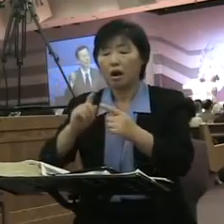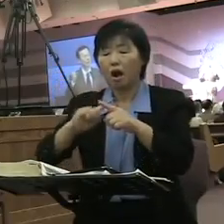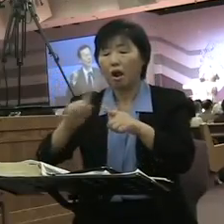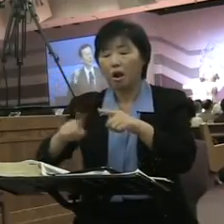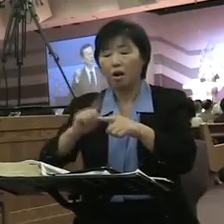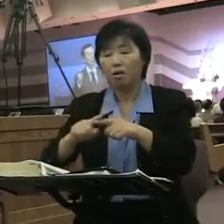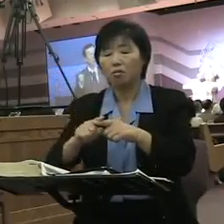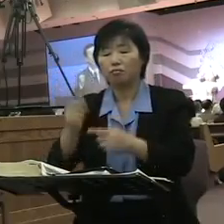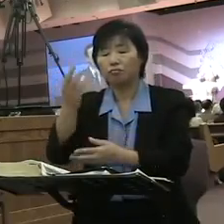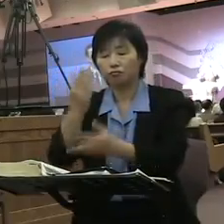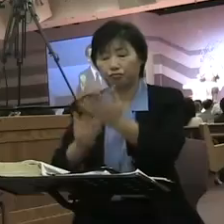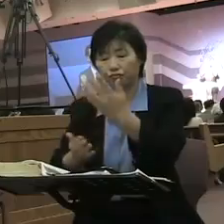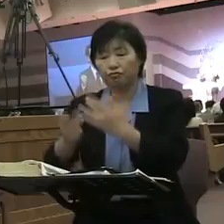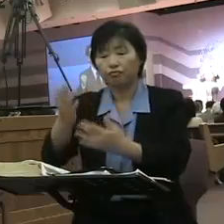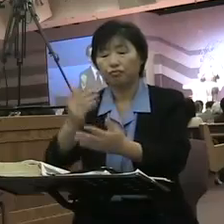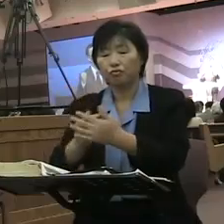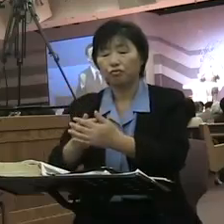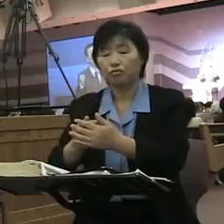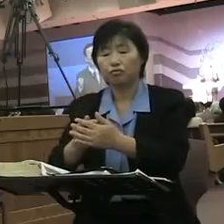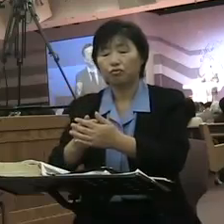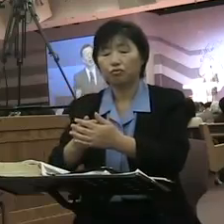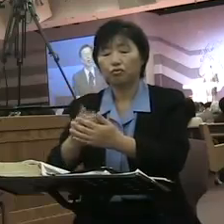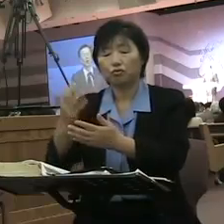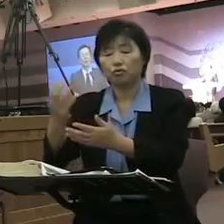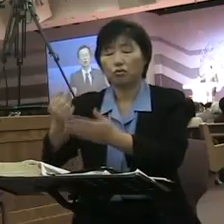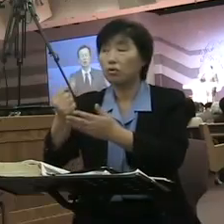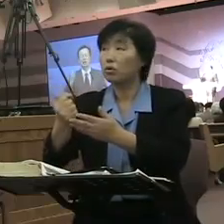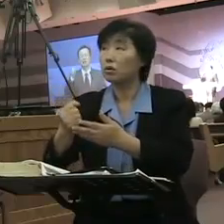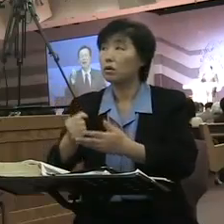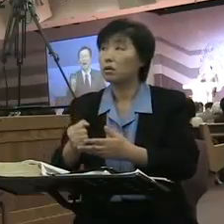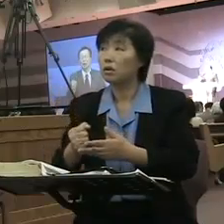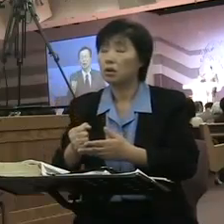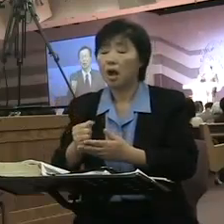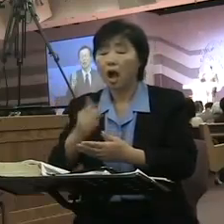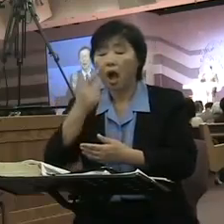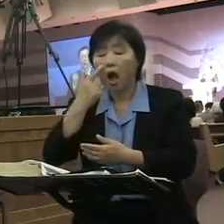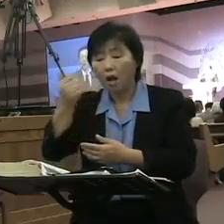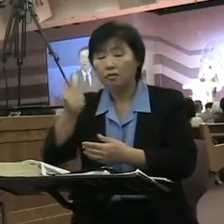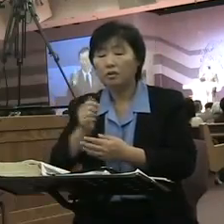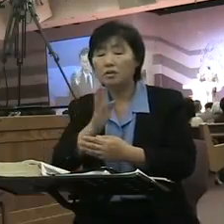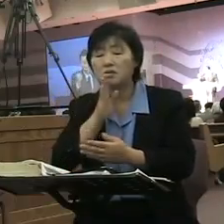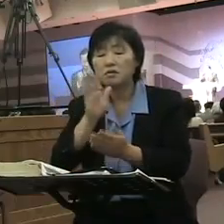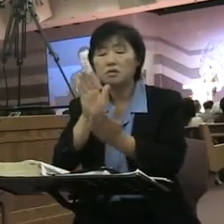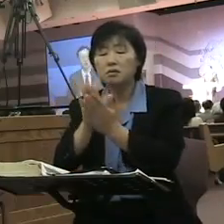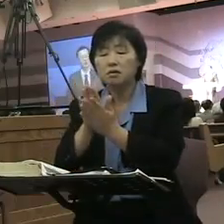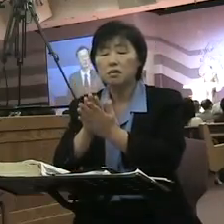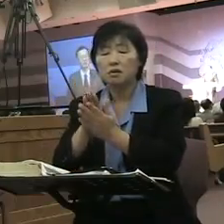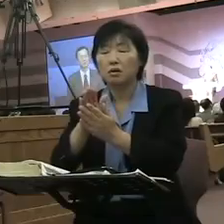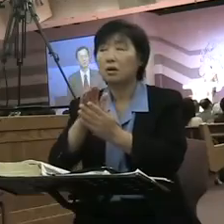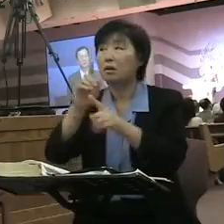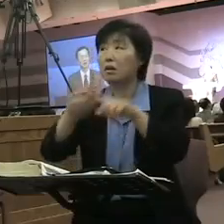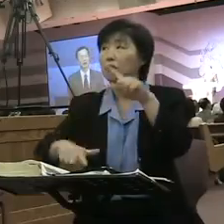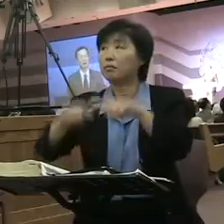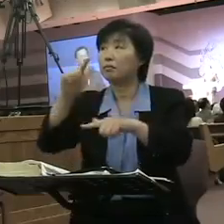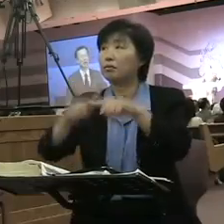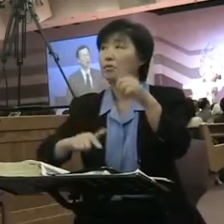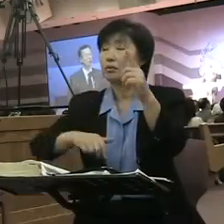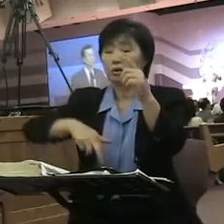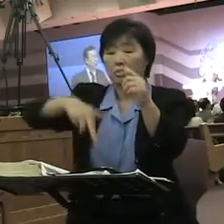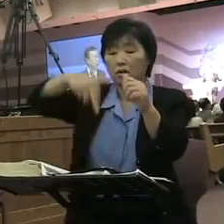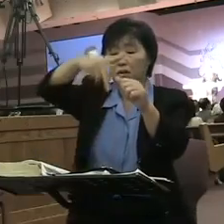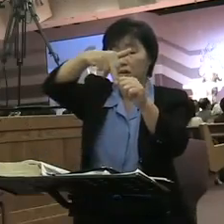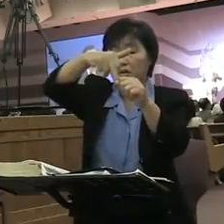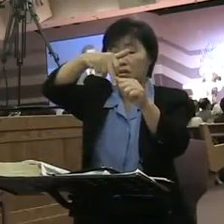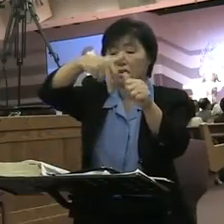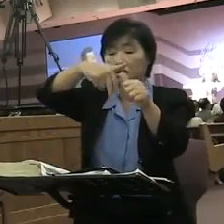불이 이제 주어질 것이고, 아버지께서 친히 그 아들을 나무에 달아 죽게 하실 것입니다. 아버지께서